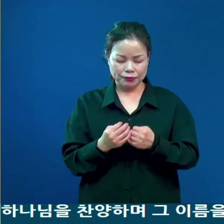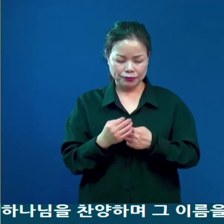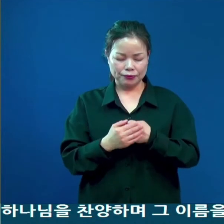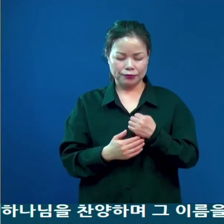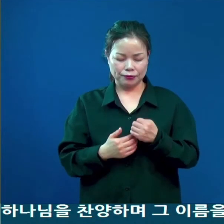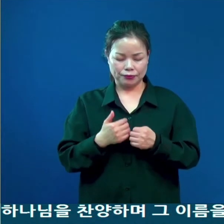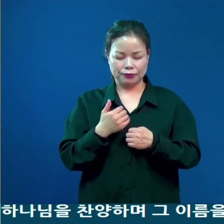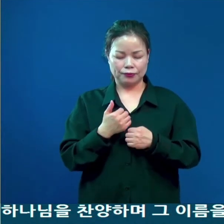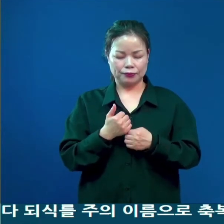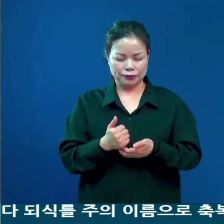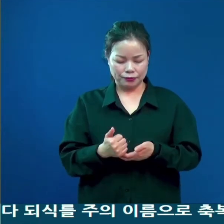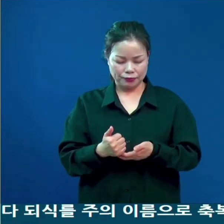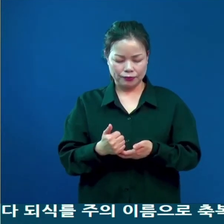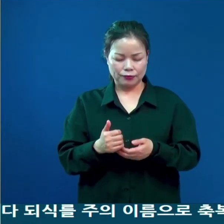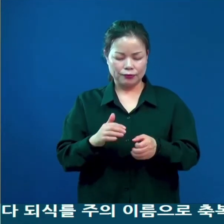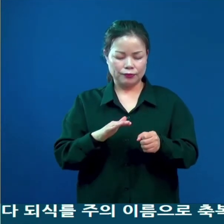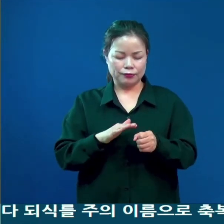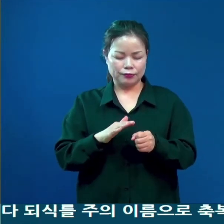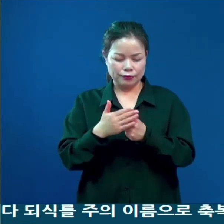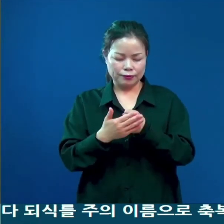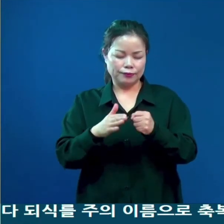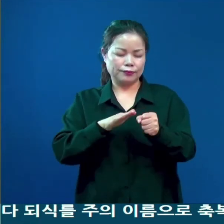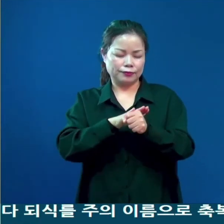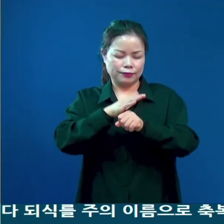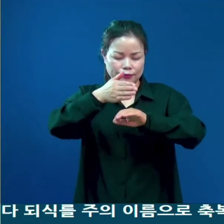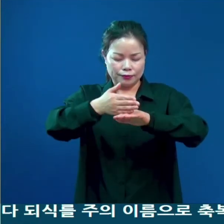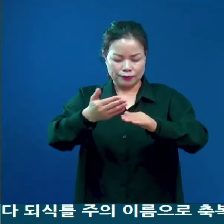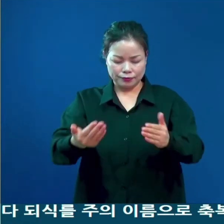하나님, 은혜와 사랑에 감사를 드립니다.